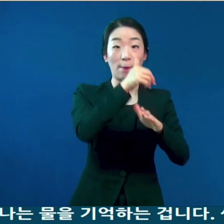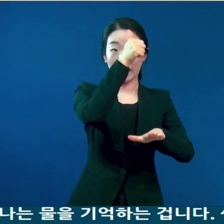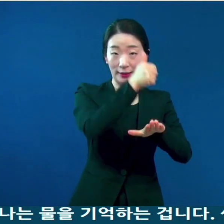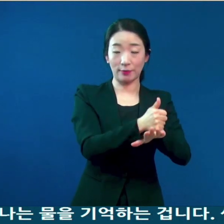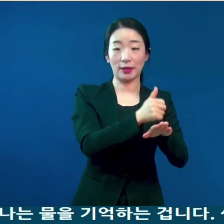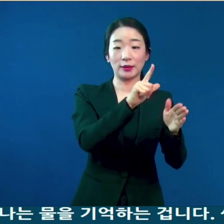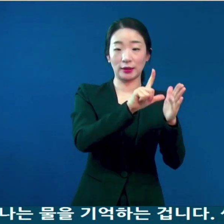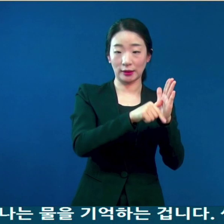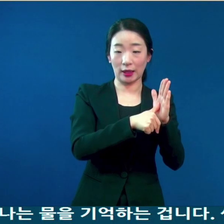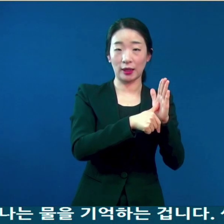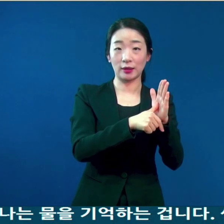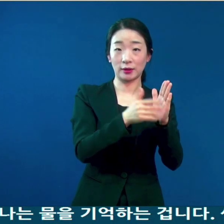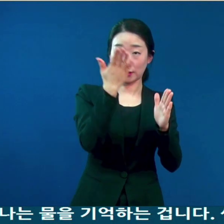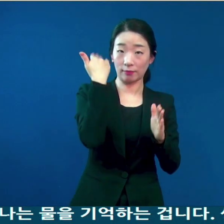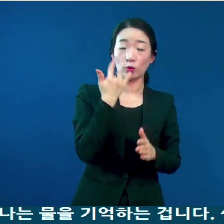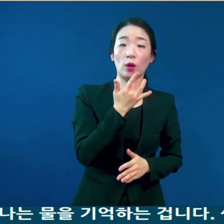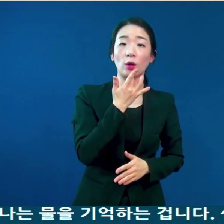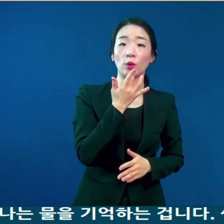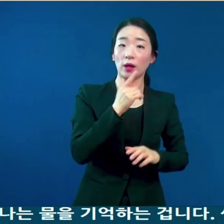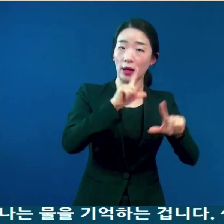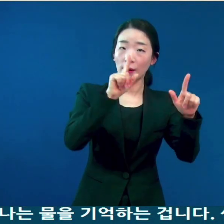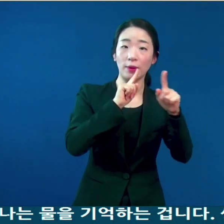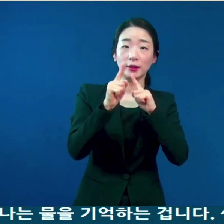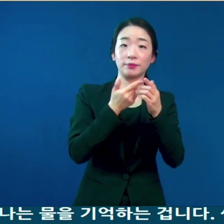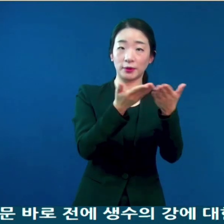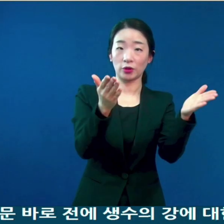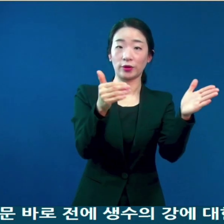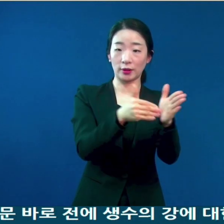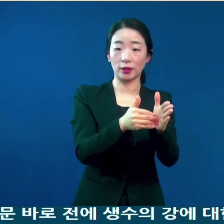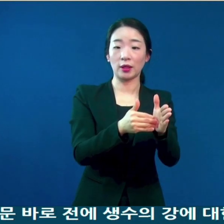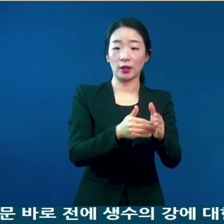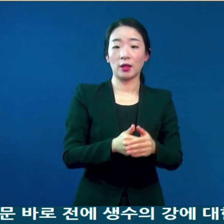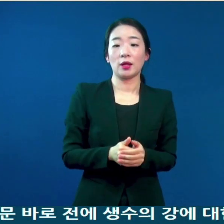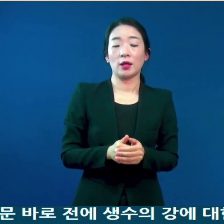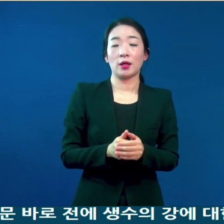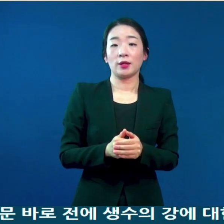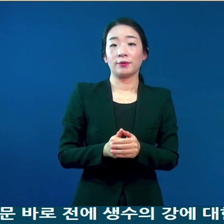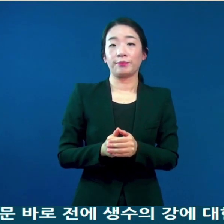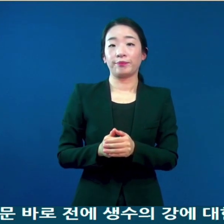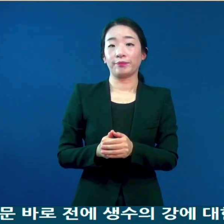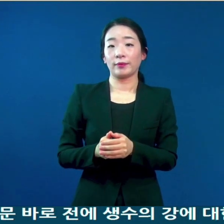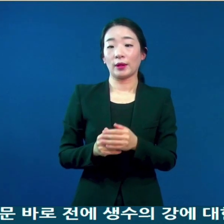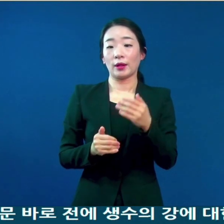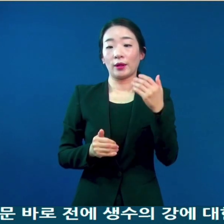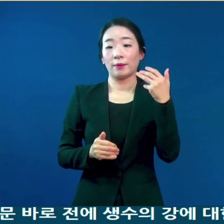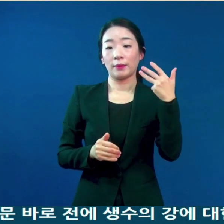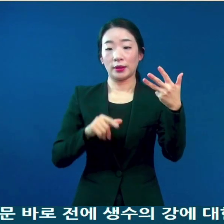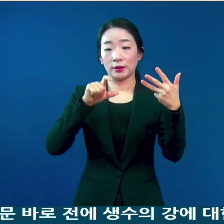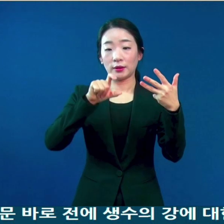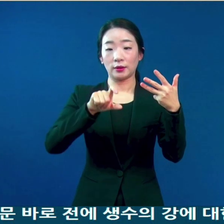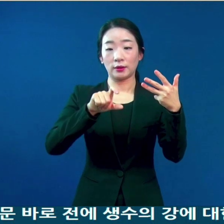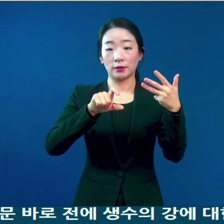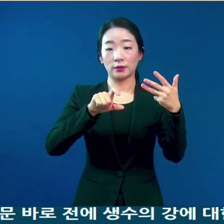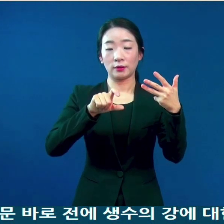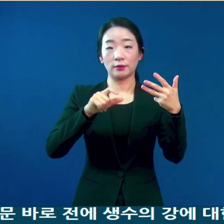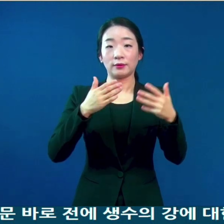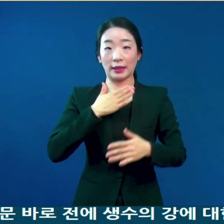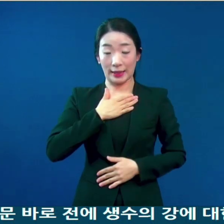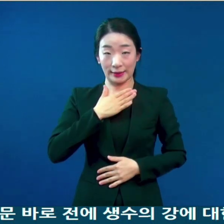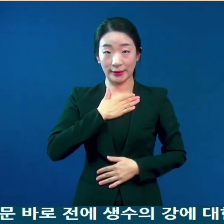말씀이었습니다. 오늘 이 본문 바로 다음에는 12절이죠. 무슨 말씀이 기록되어 있냐면,